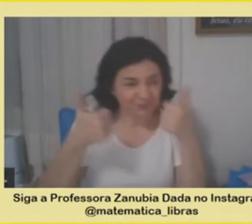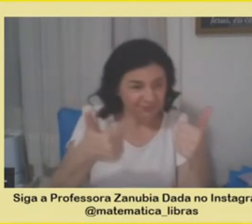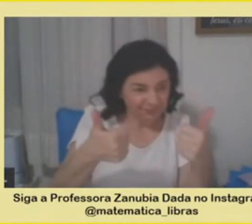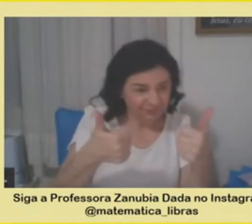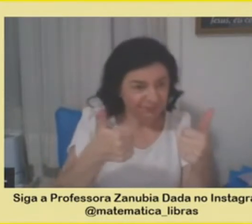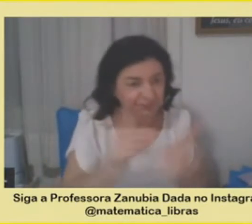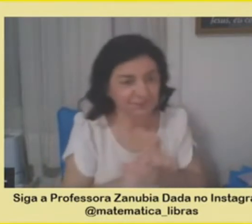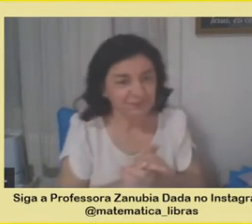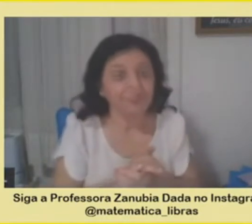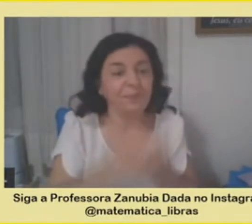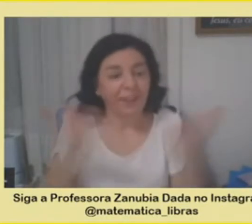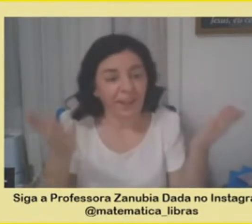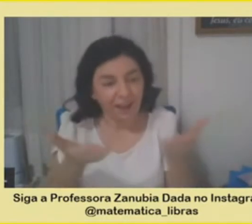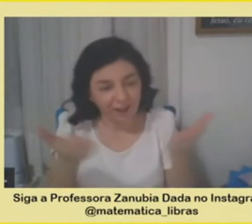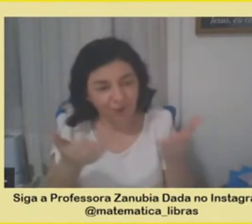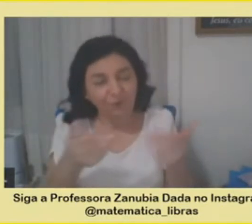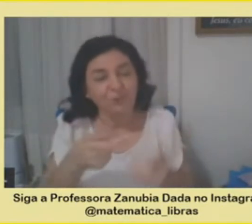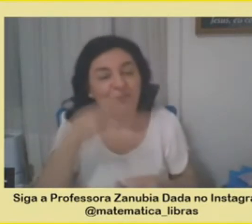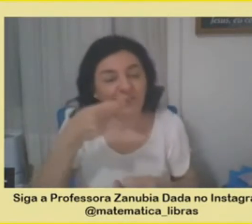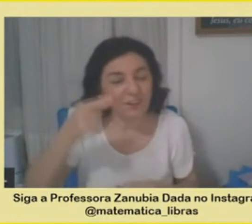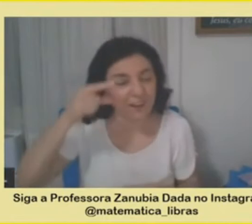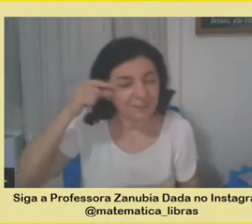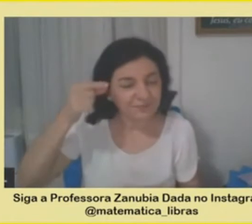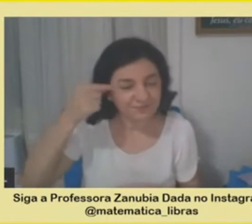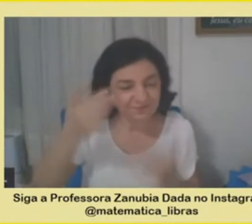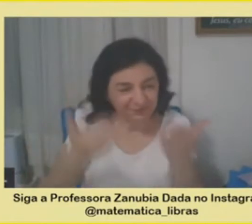Então, mostrei já todos os materiais.